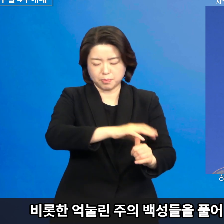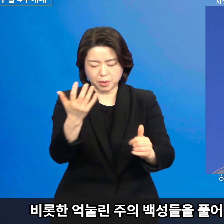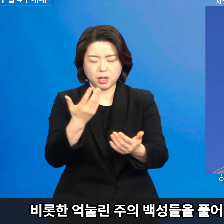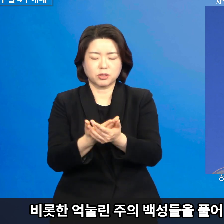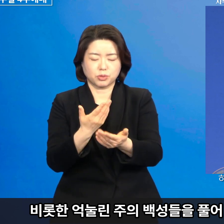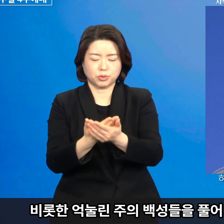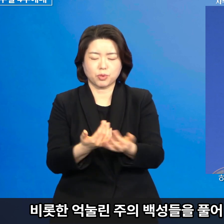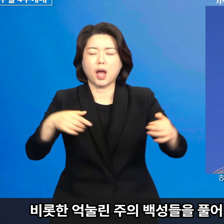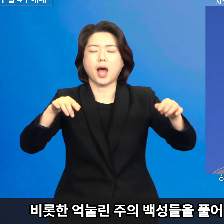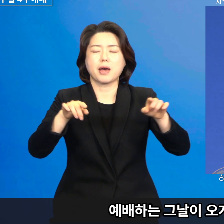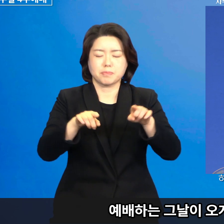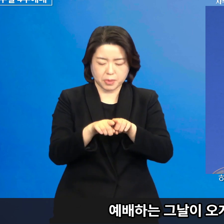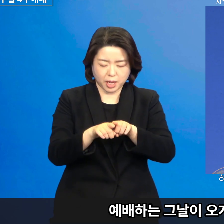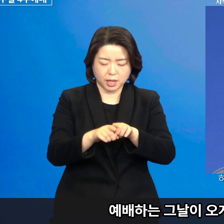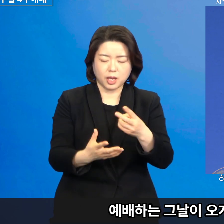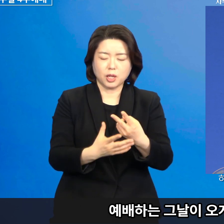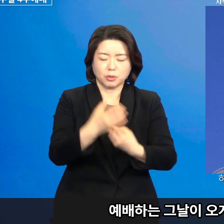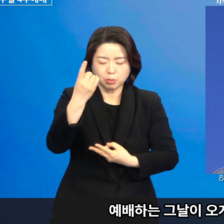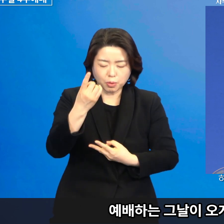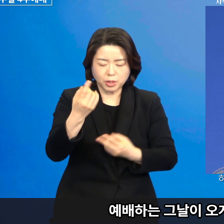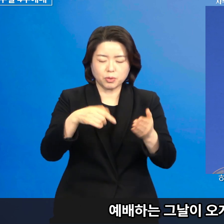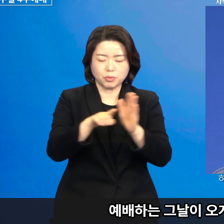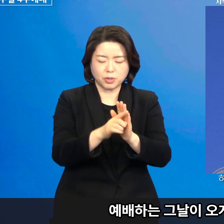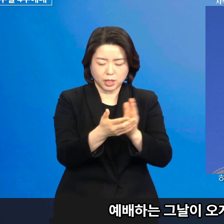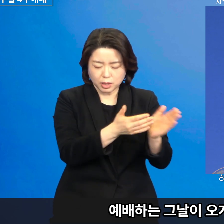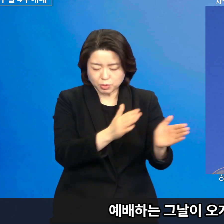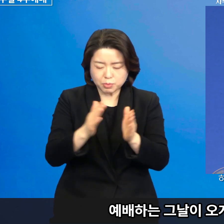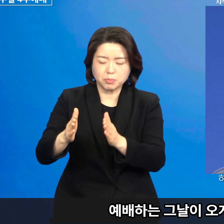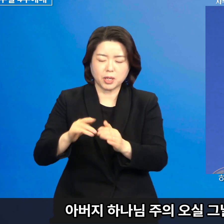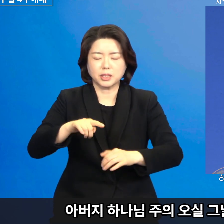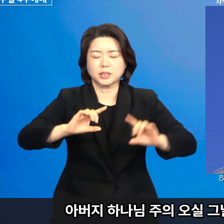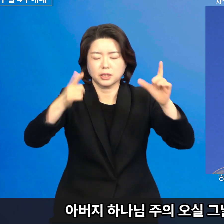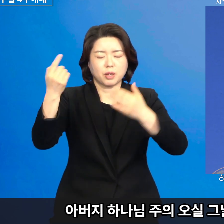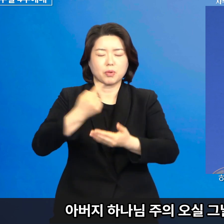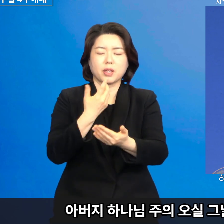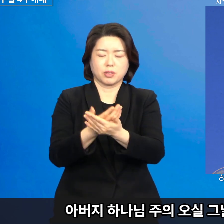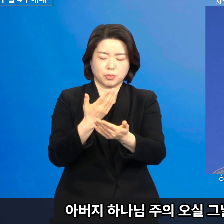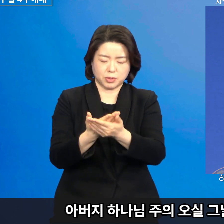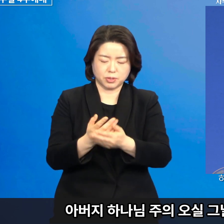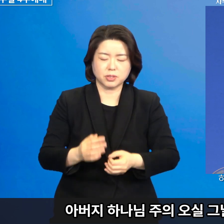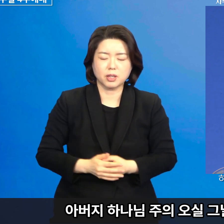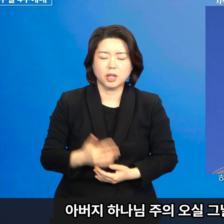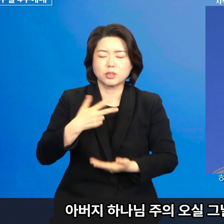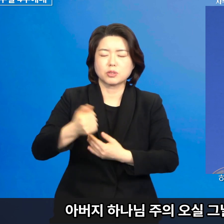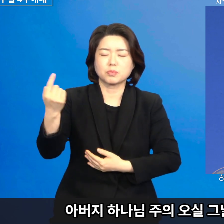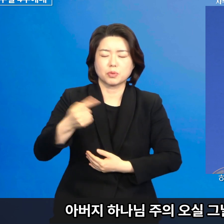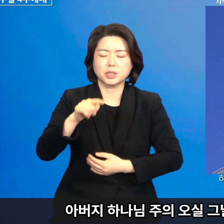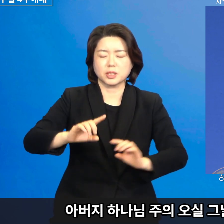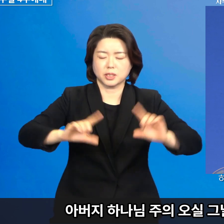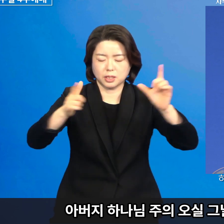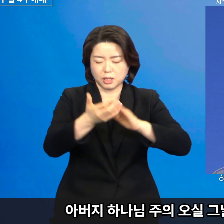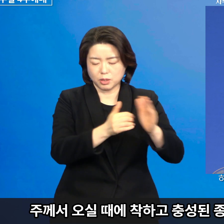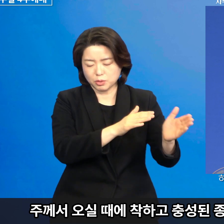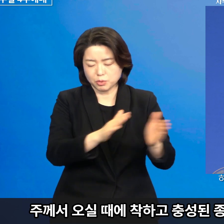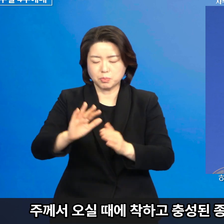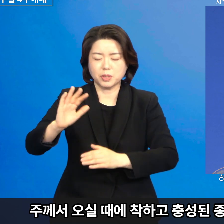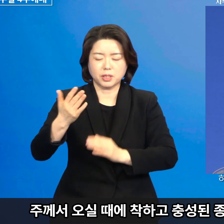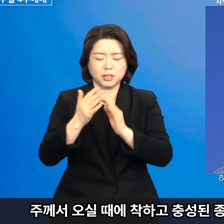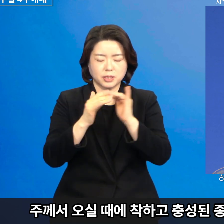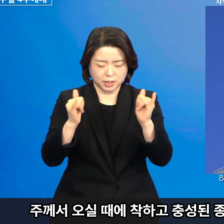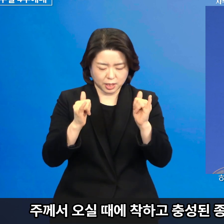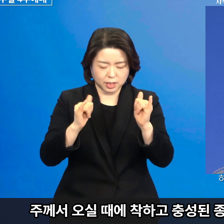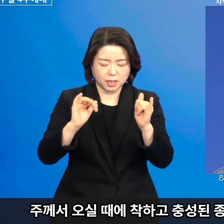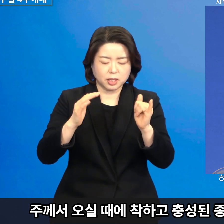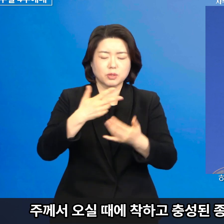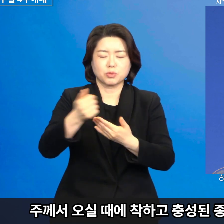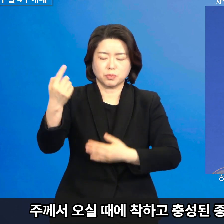함께 하나님 통일이 되어 예배하는 그날이 오게 하여 주시옵소서. 아버지 하나님, 주의 오실 그날을 예비하는 자들이 되어 주께서